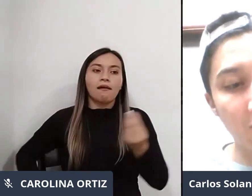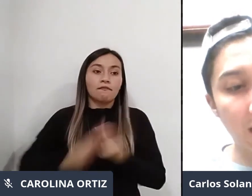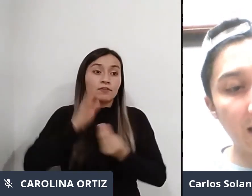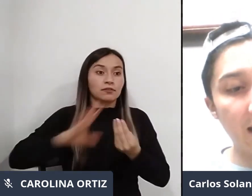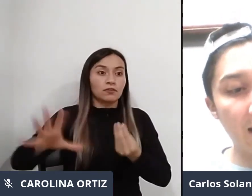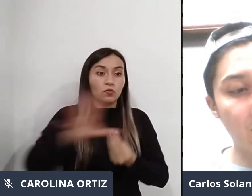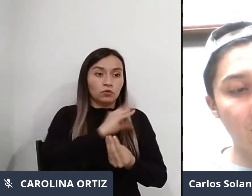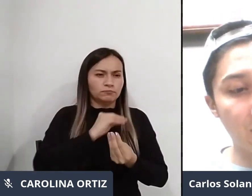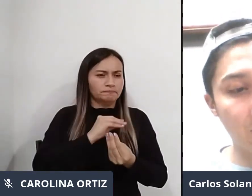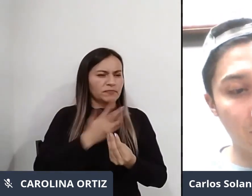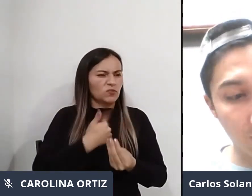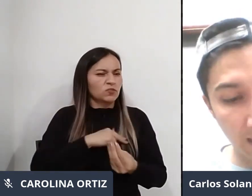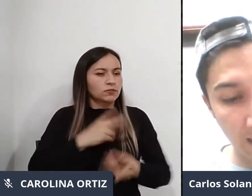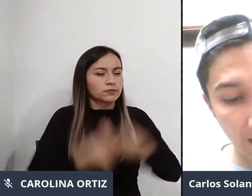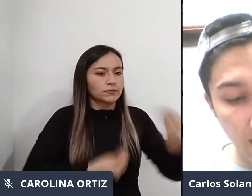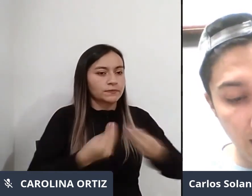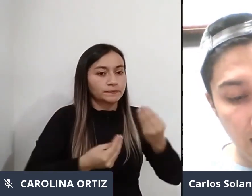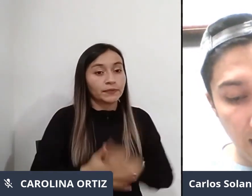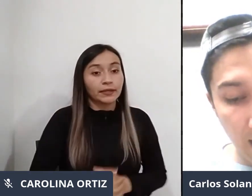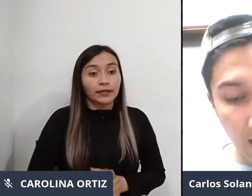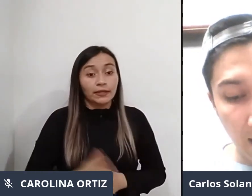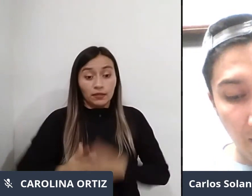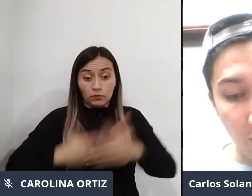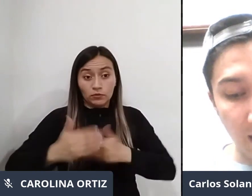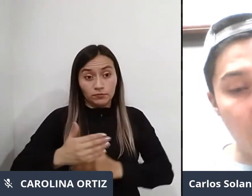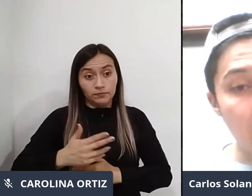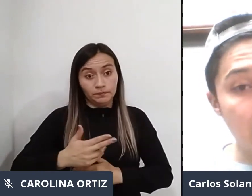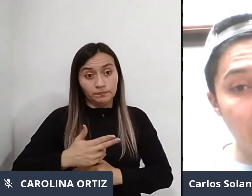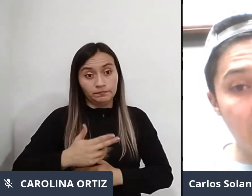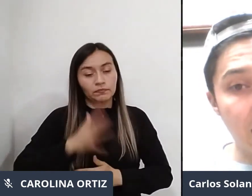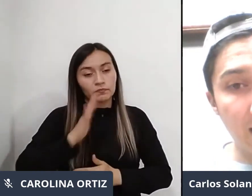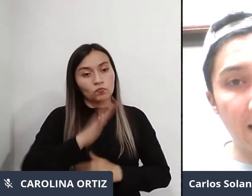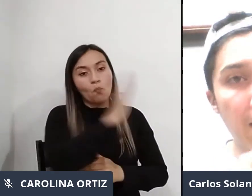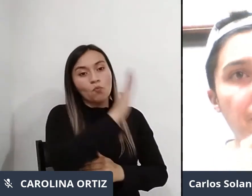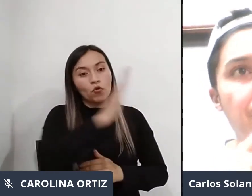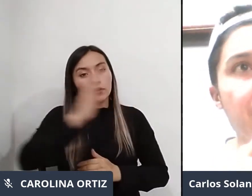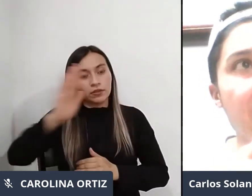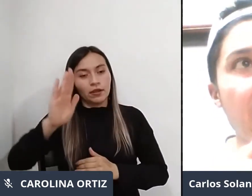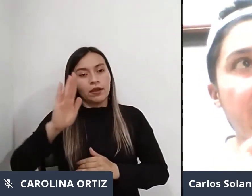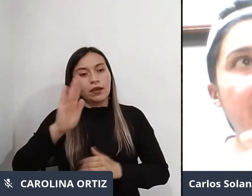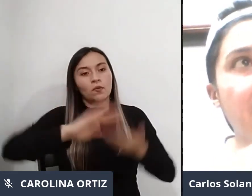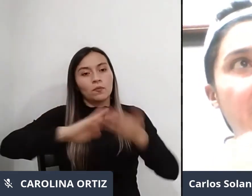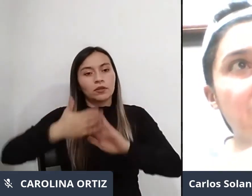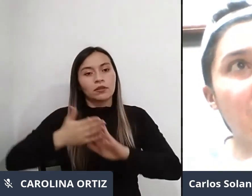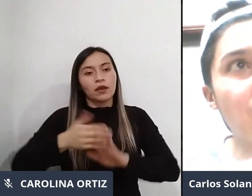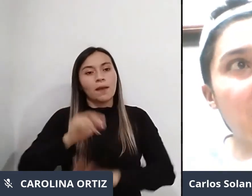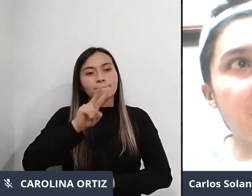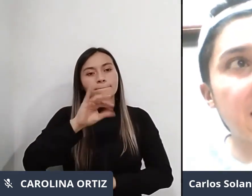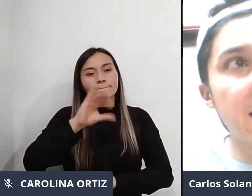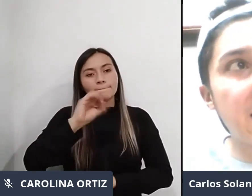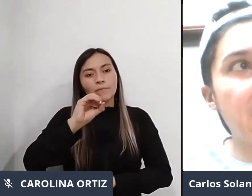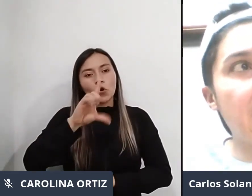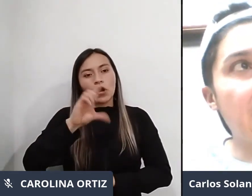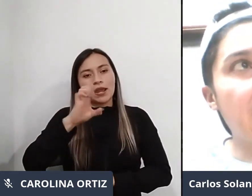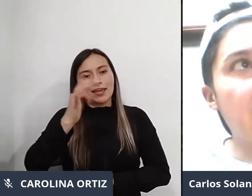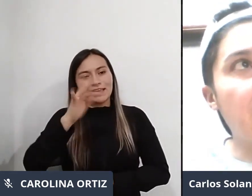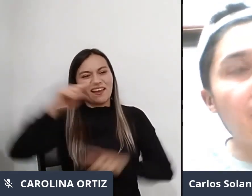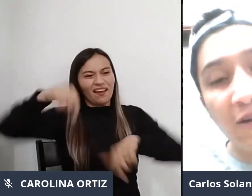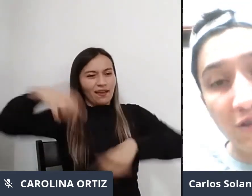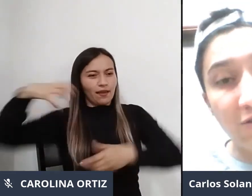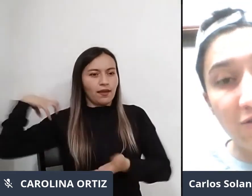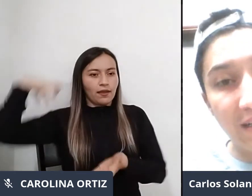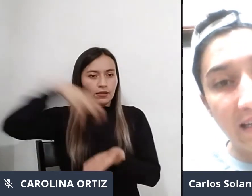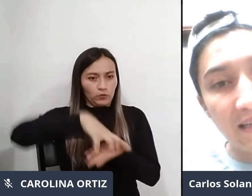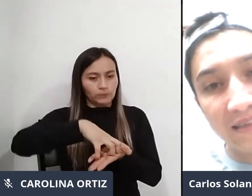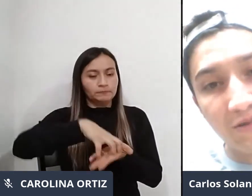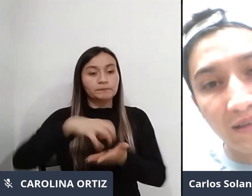ellos? Resulta que en el proceso de nosotros, de la Biblioteca Comunitaria Violeta, aquí en Ciudad Bolívar,